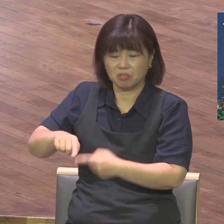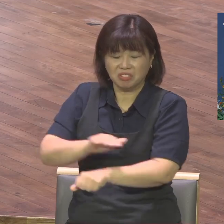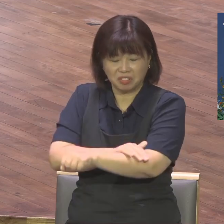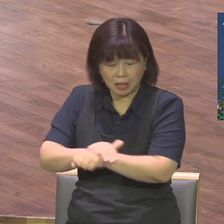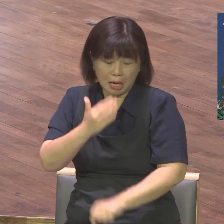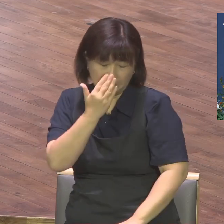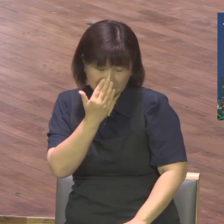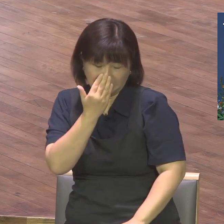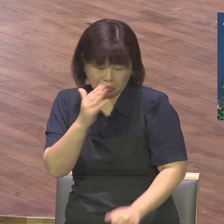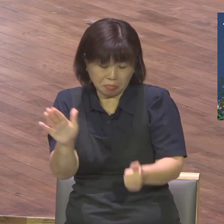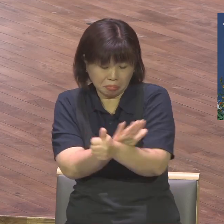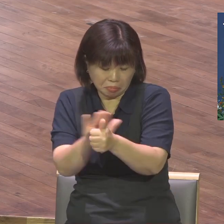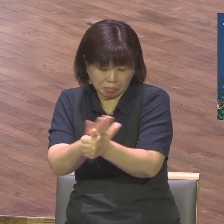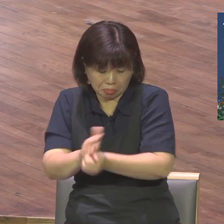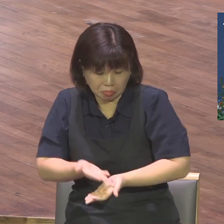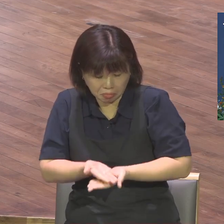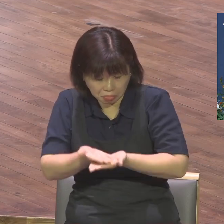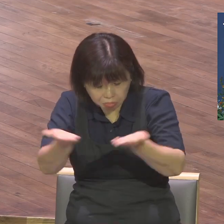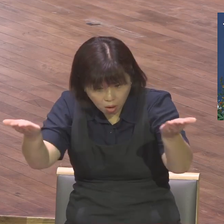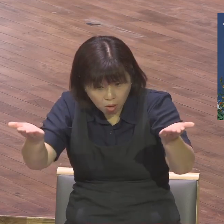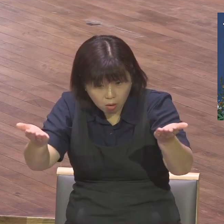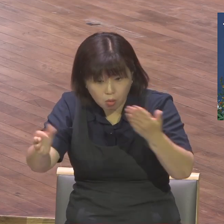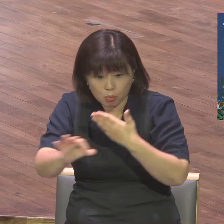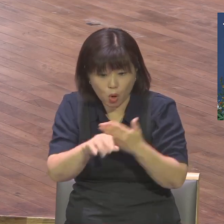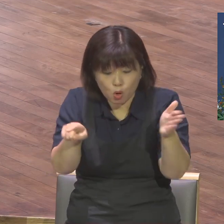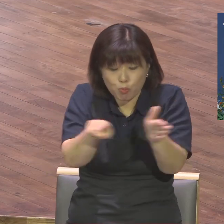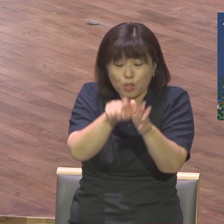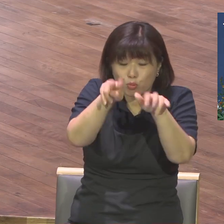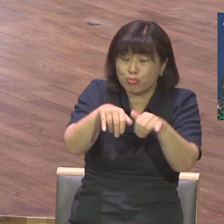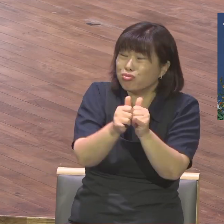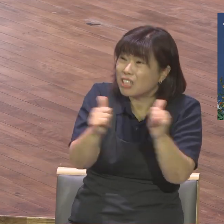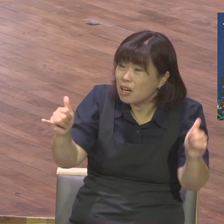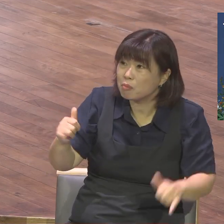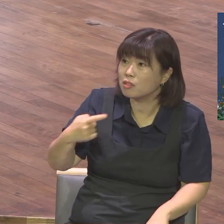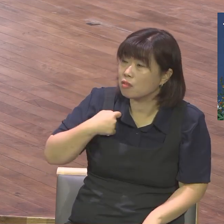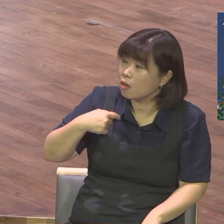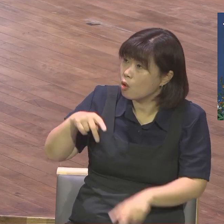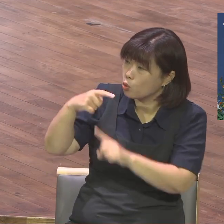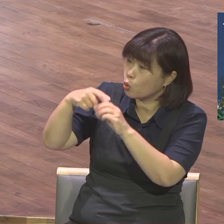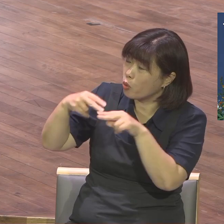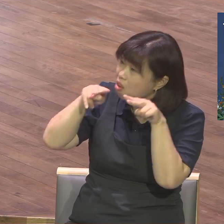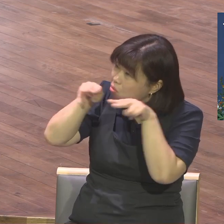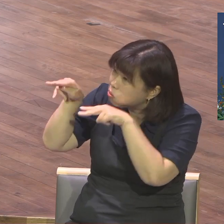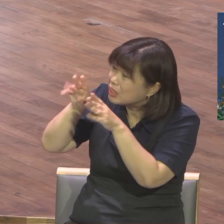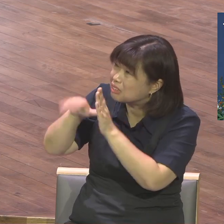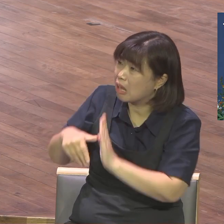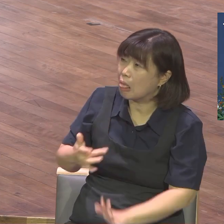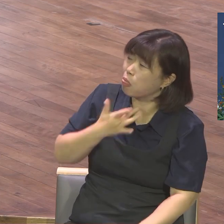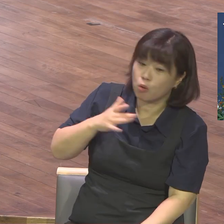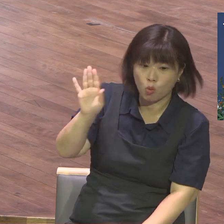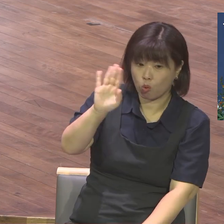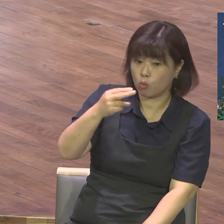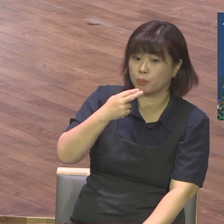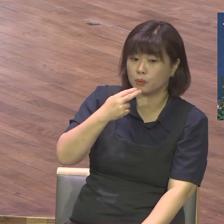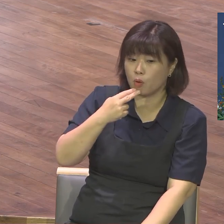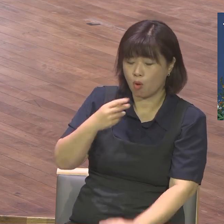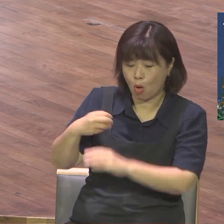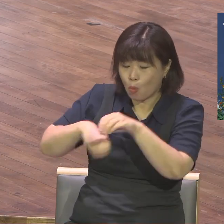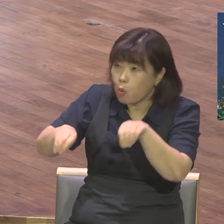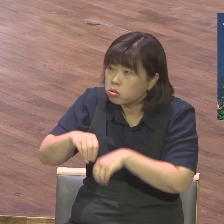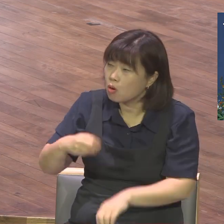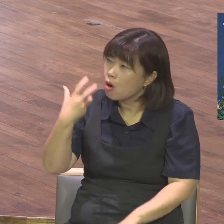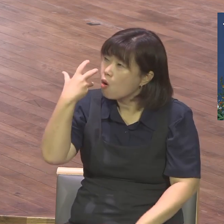오버레 그래서 천 그릇 국수 준비한대. 천 그릇 삼천 그릇 그릇을 삼천 그릇